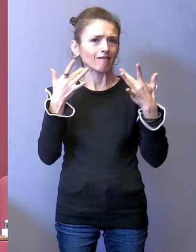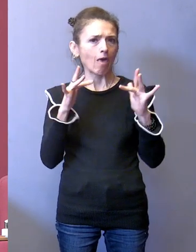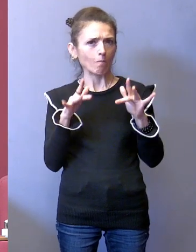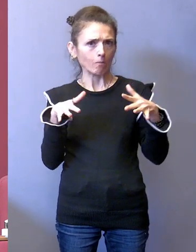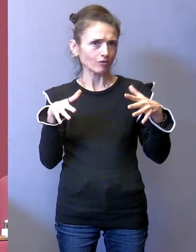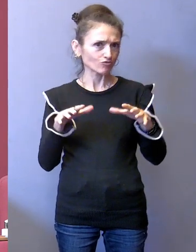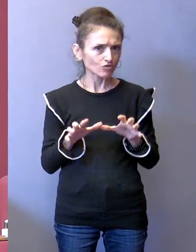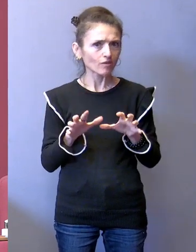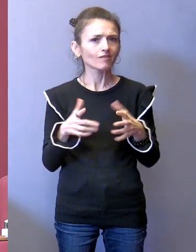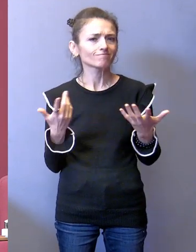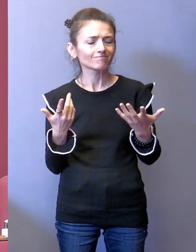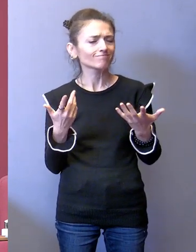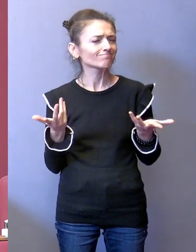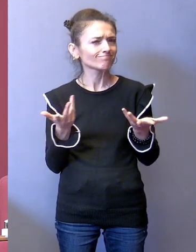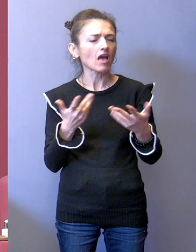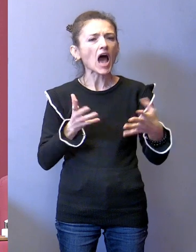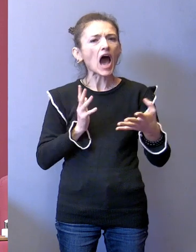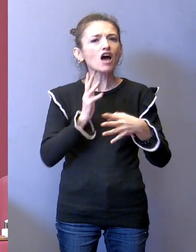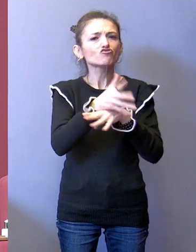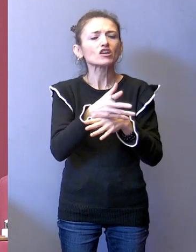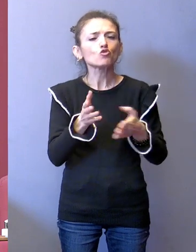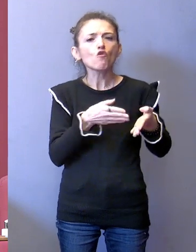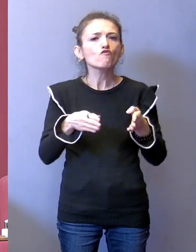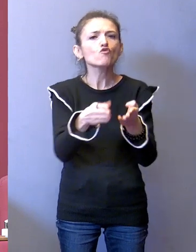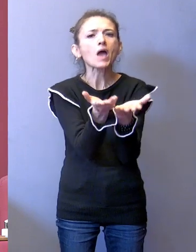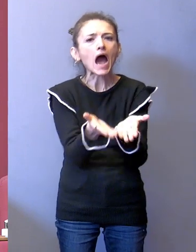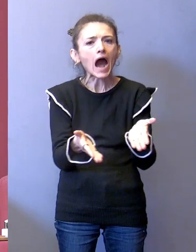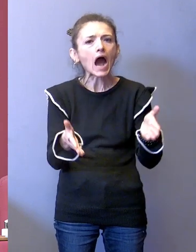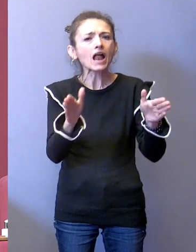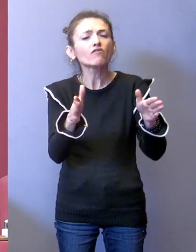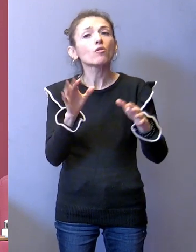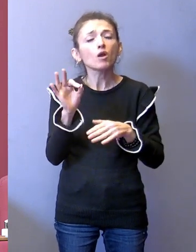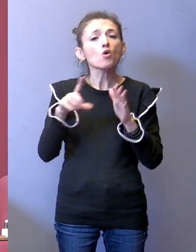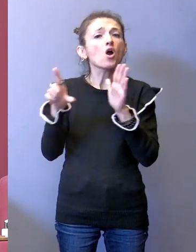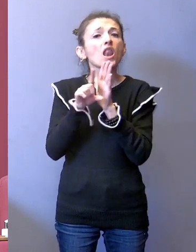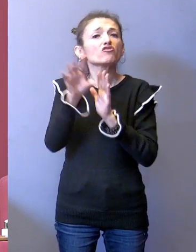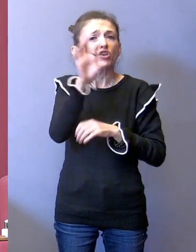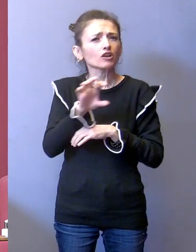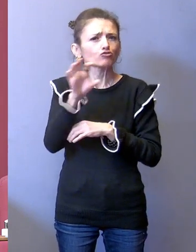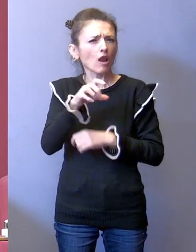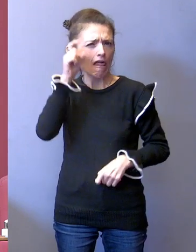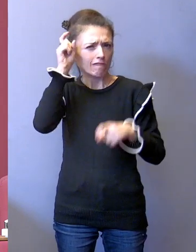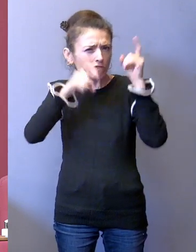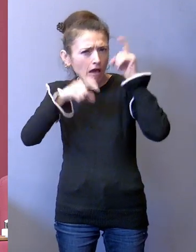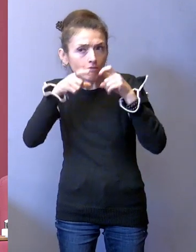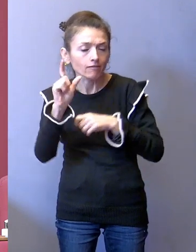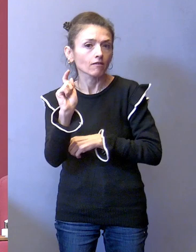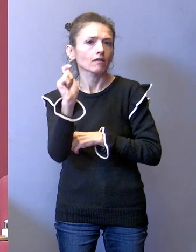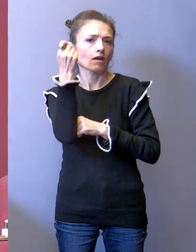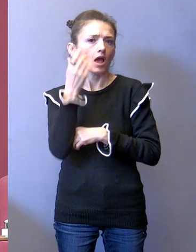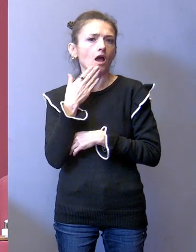di accesso in audio che in base a una modifica della legge regionale ottenuto con grande fatica e quindi questo ringrazio davvero la regione